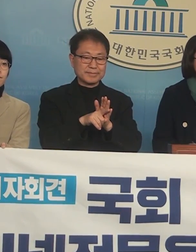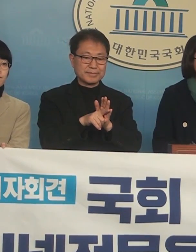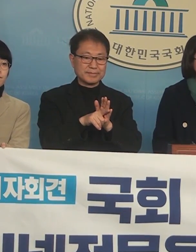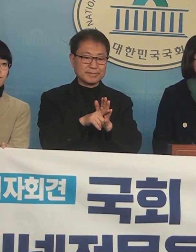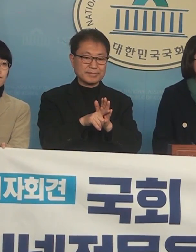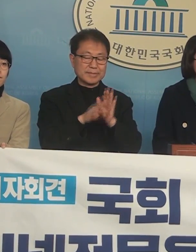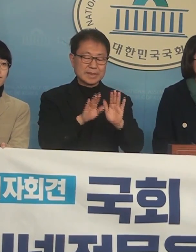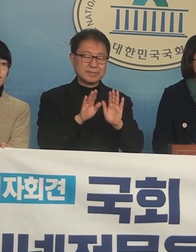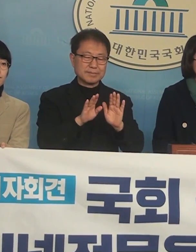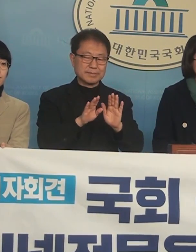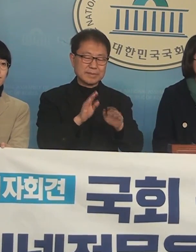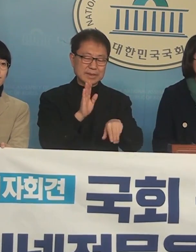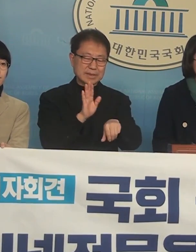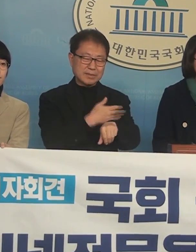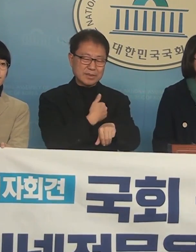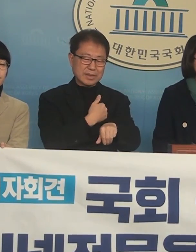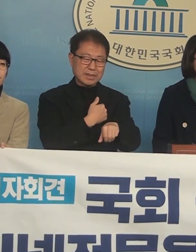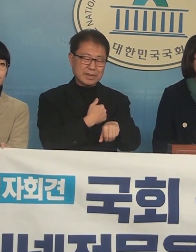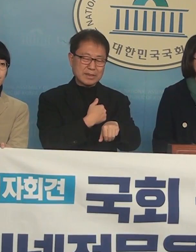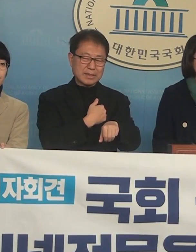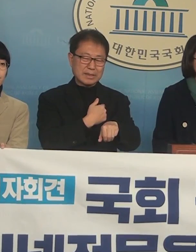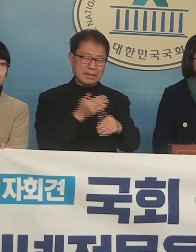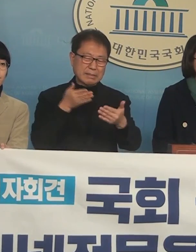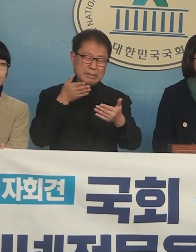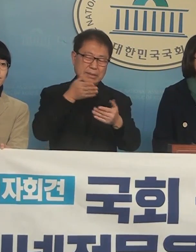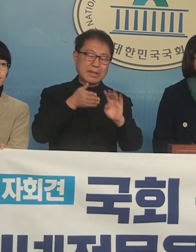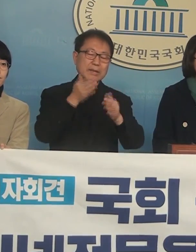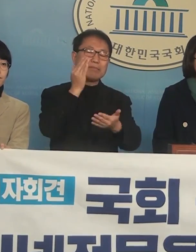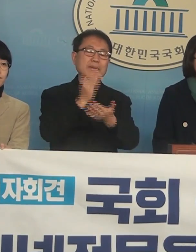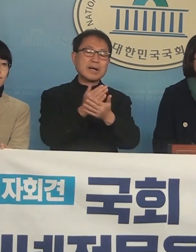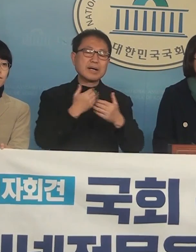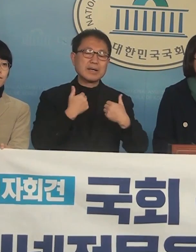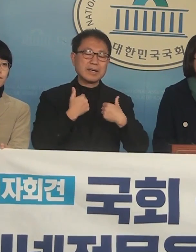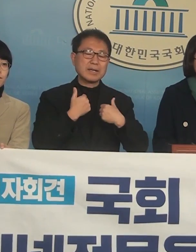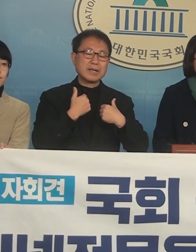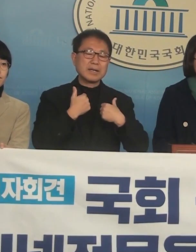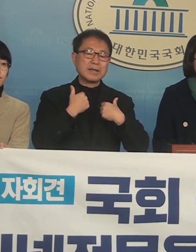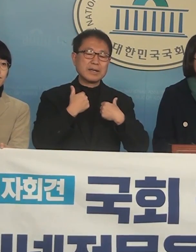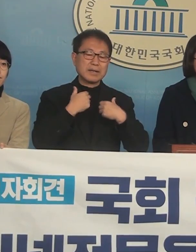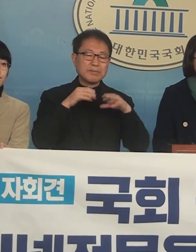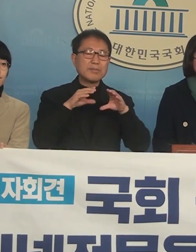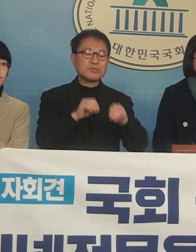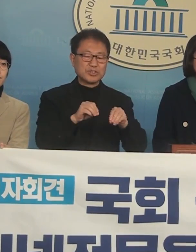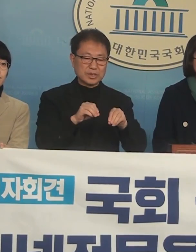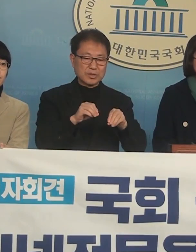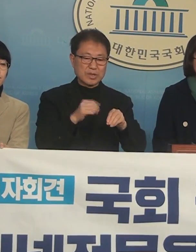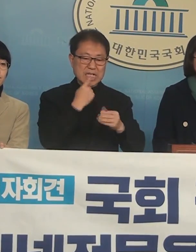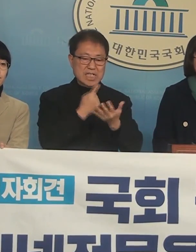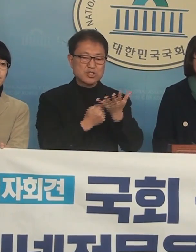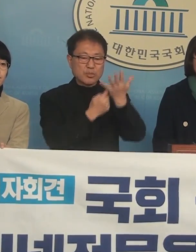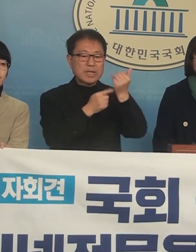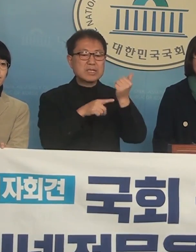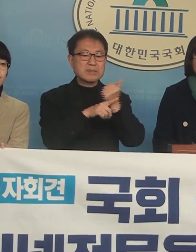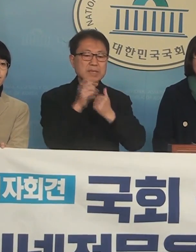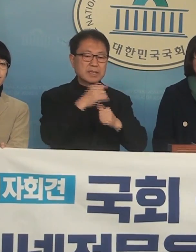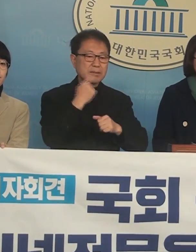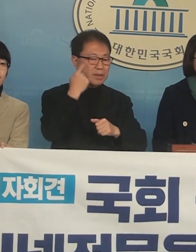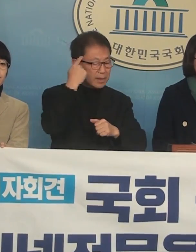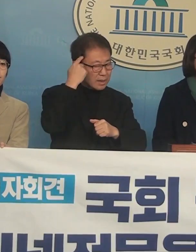당장 멈추시고 금융 공공성과 그리고 정보 인권의 촛불의 의미를 다시 한번